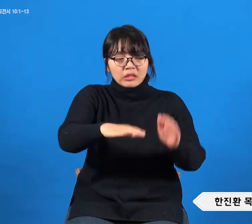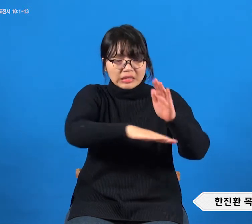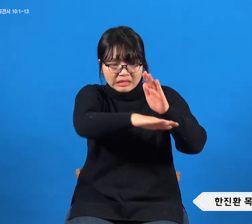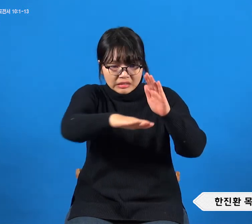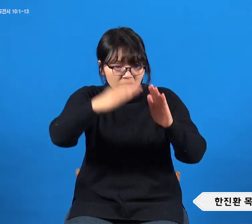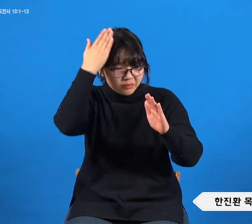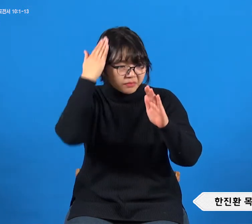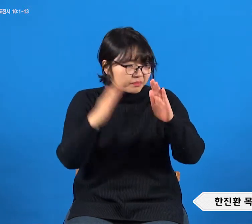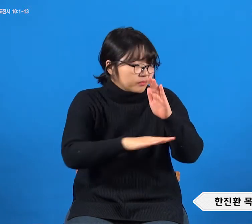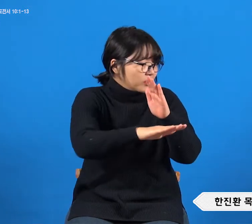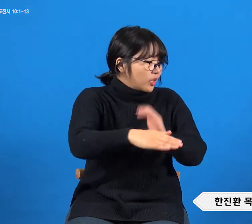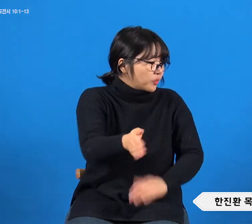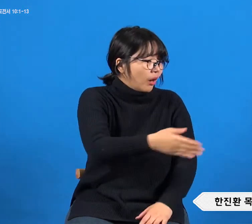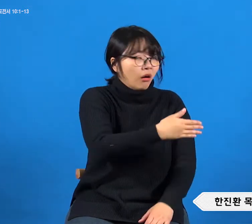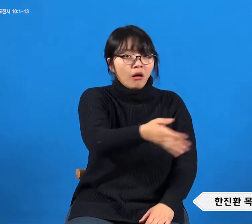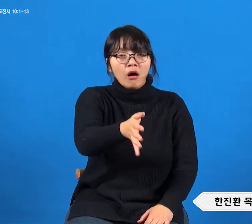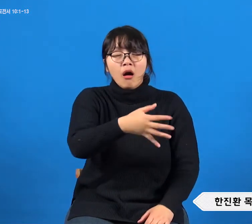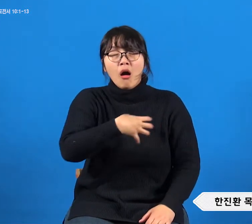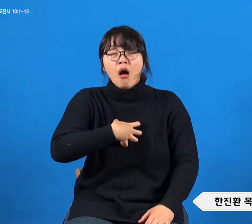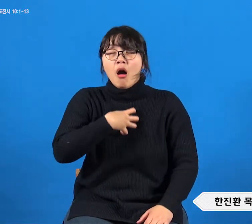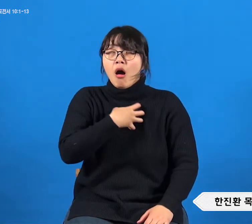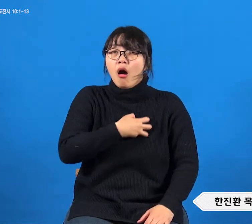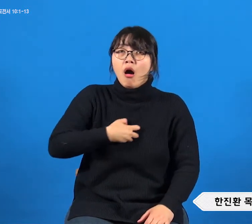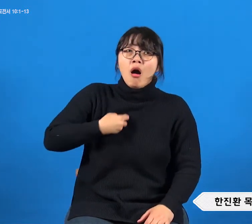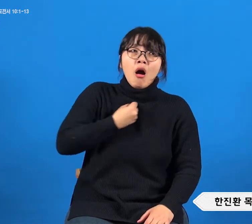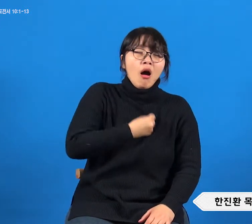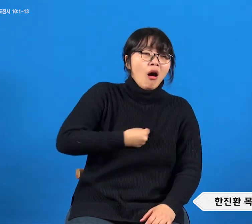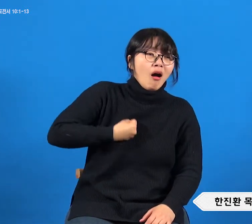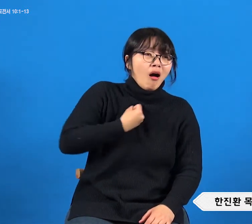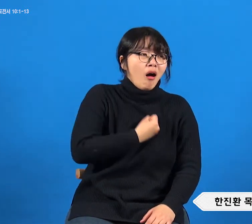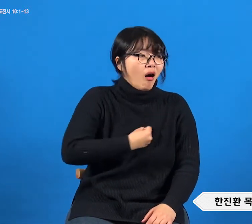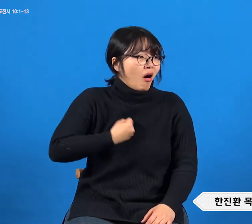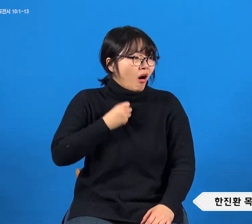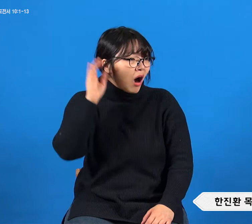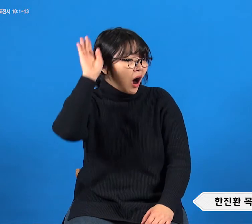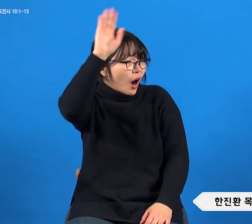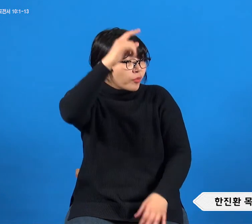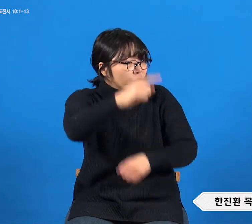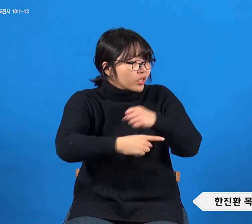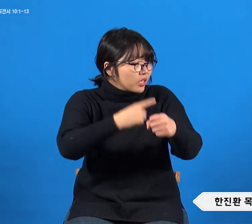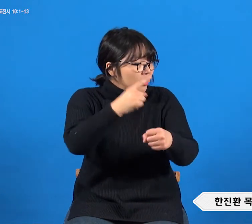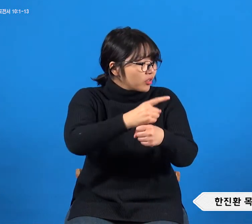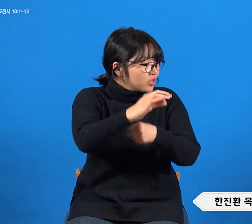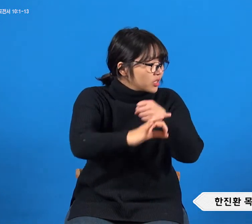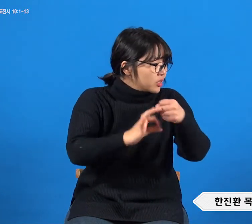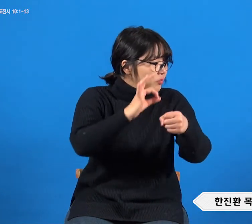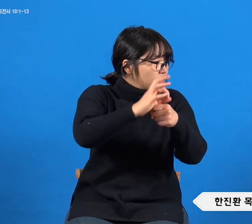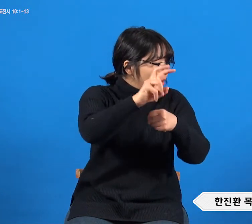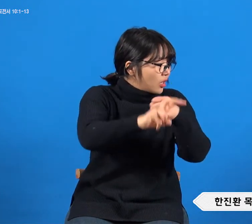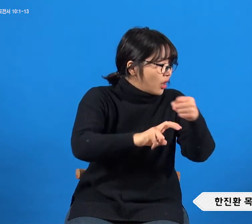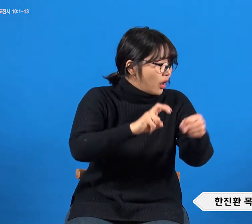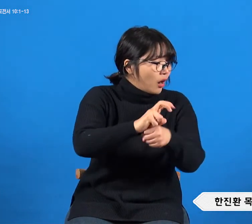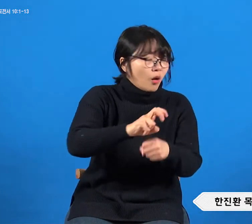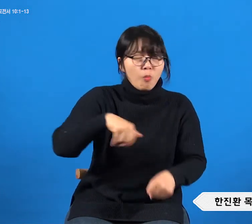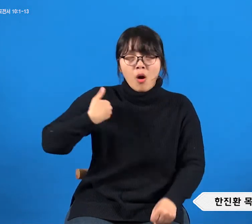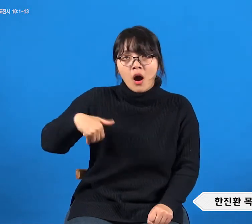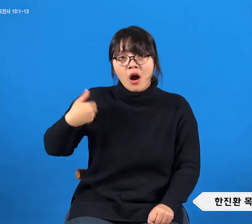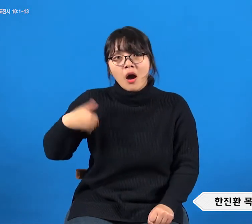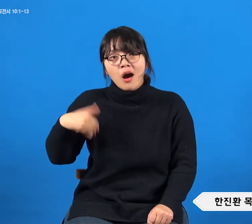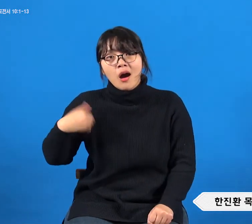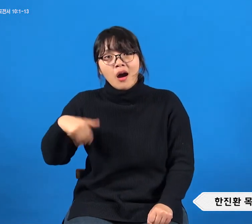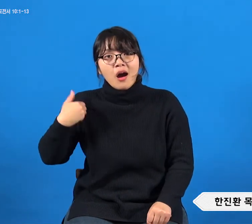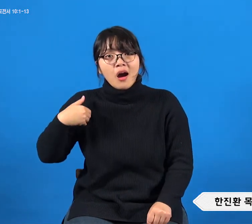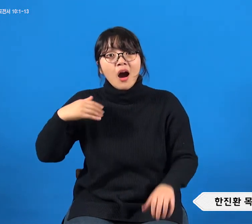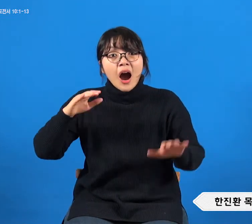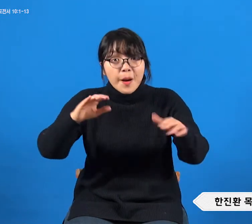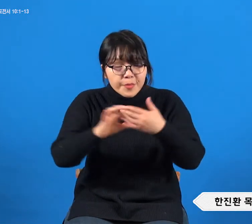않습니다. 이런 데서 지금 1년을 버텨야 될지 10년을 버텨야 될지 모릅니다. 그러면